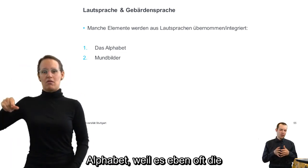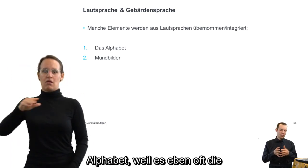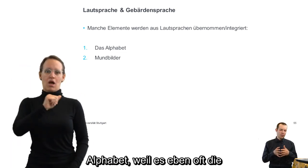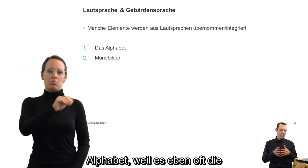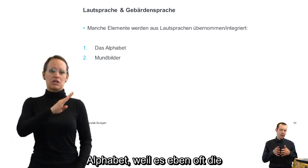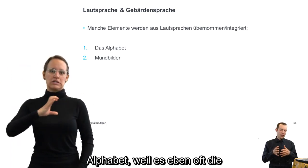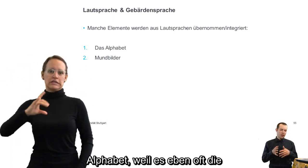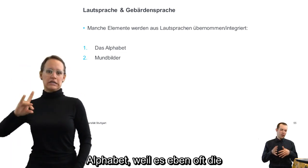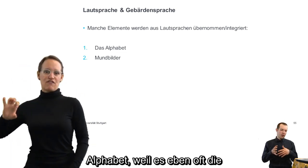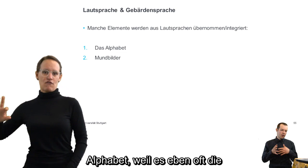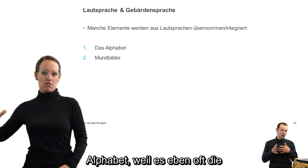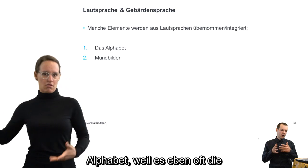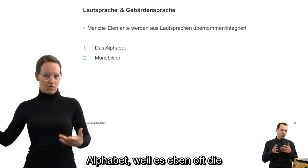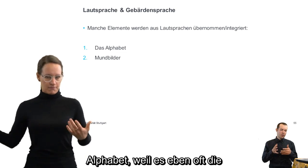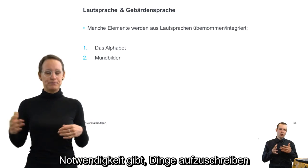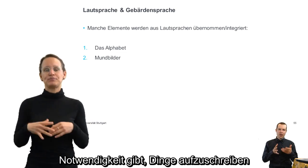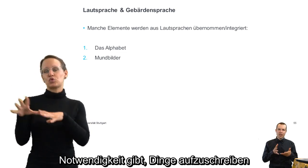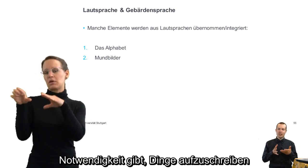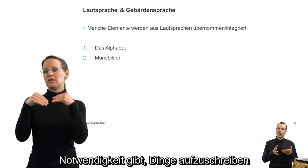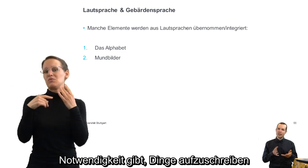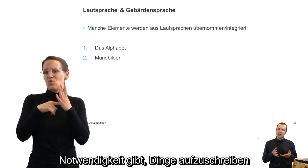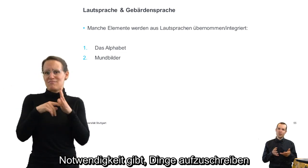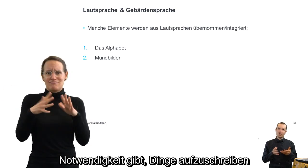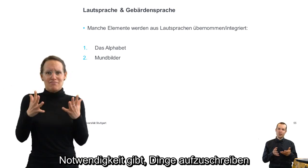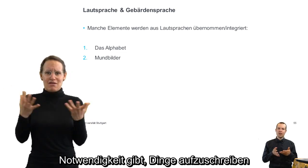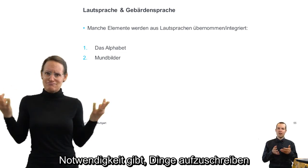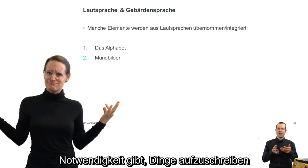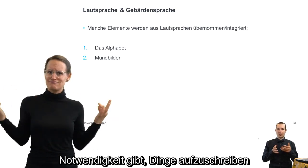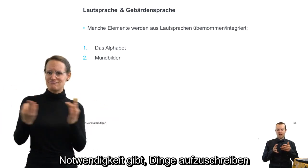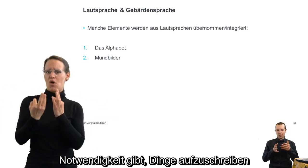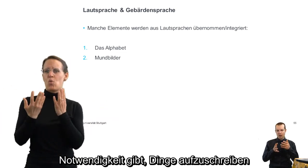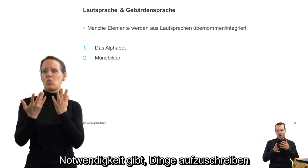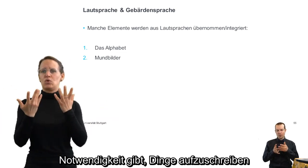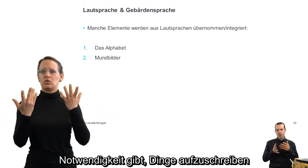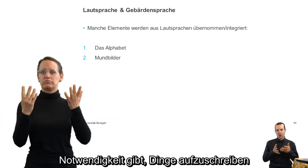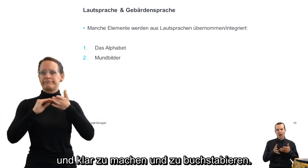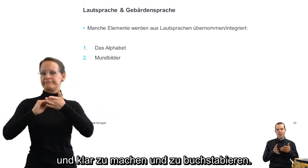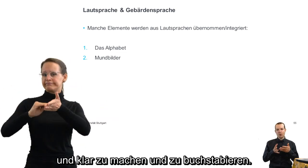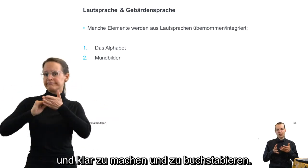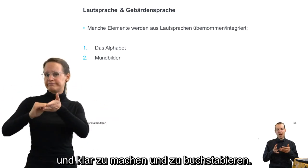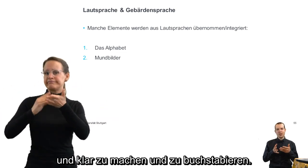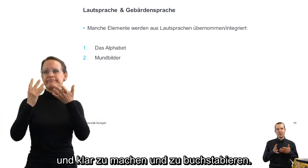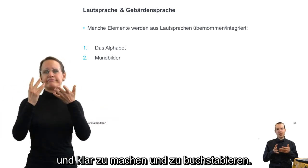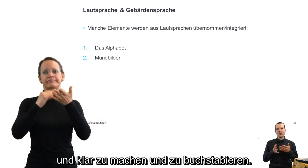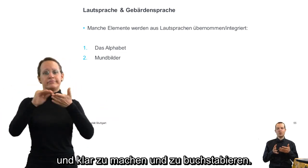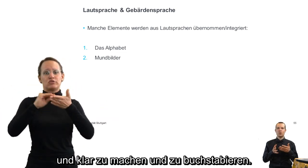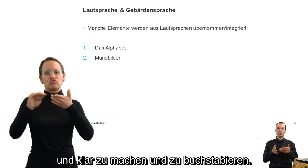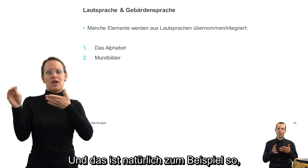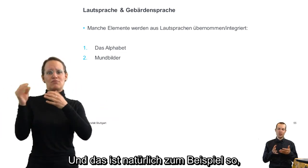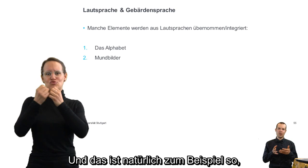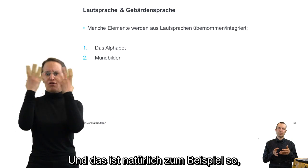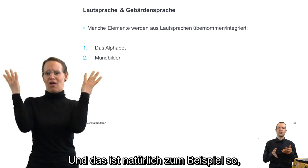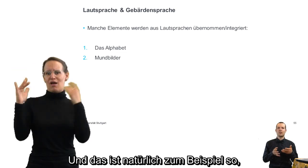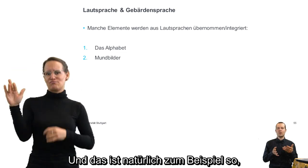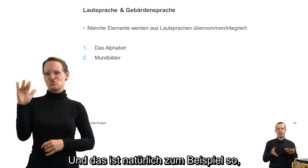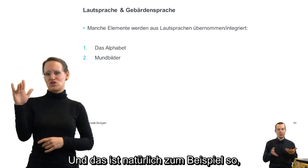Notwendigkeit gibt, Dinge aufzuschreiben und klarzumachen und zu buchstabieren. Und das ist natürlich zum